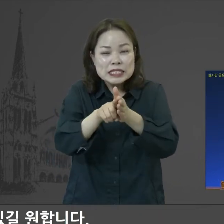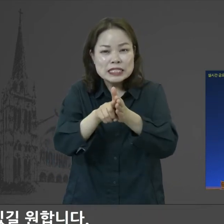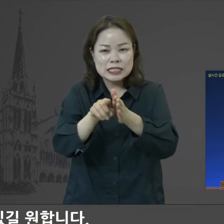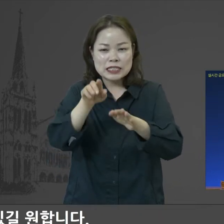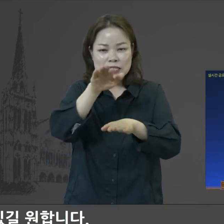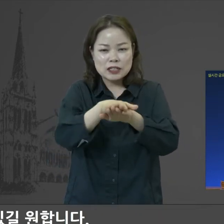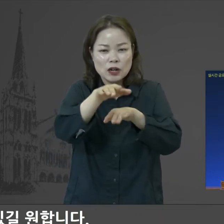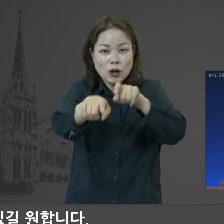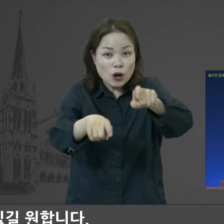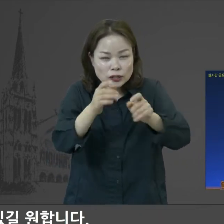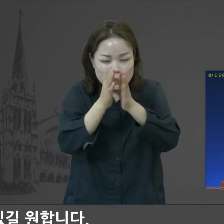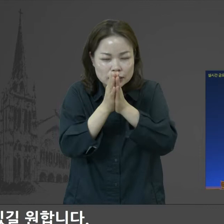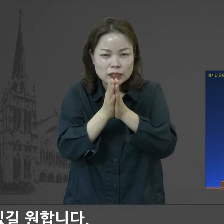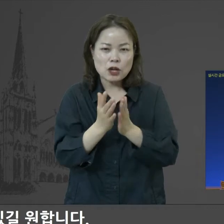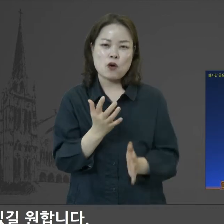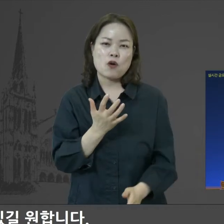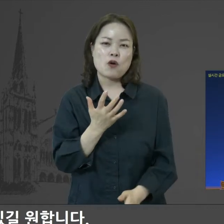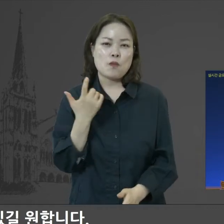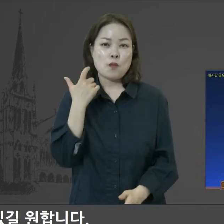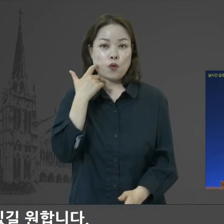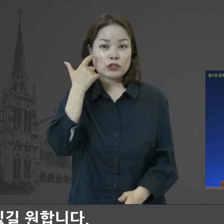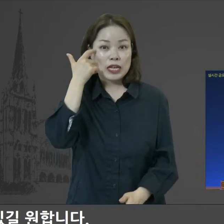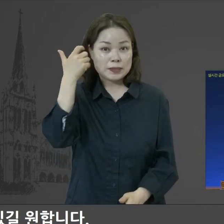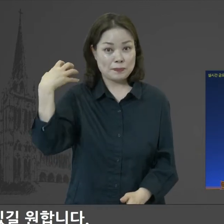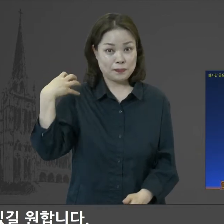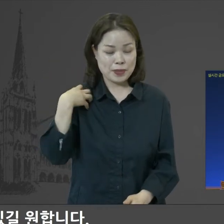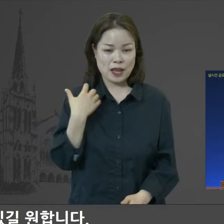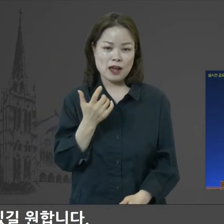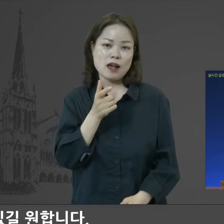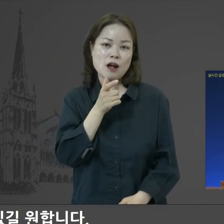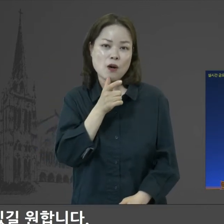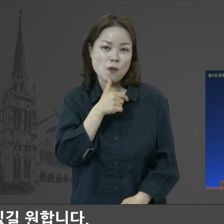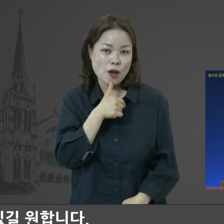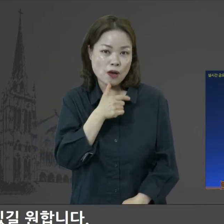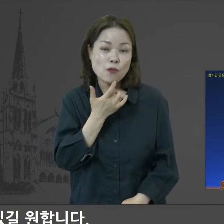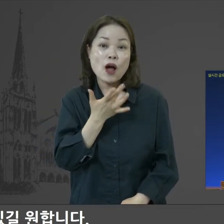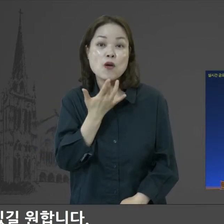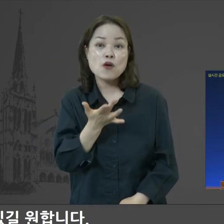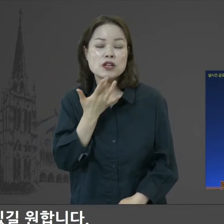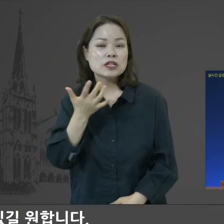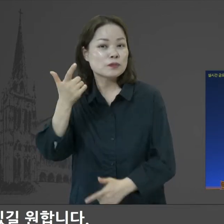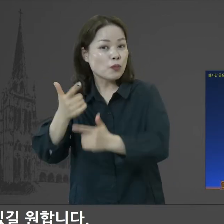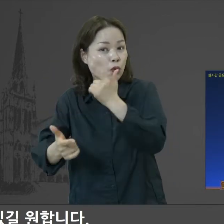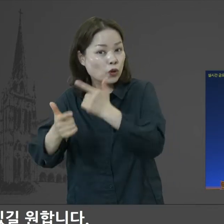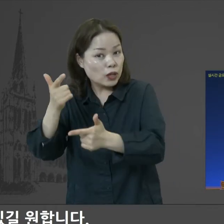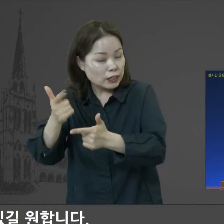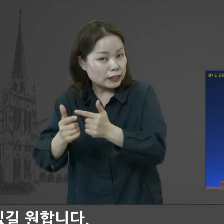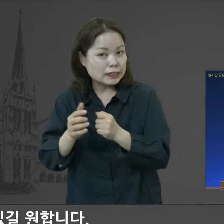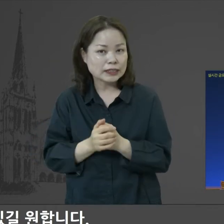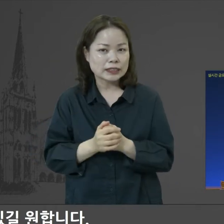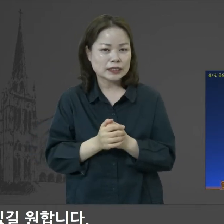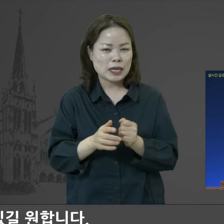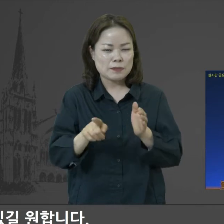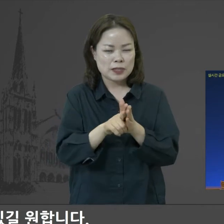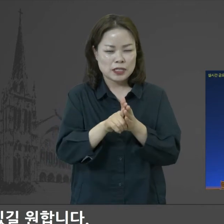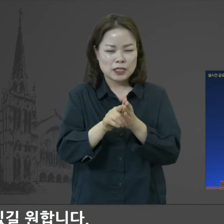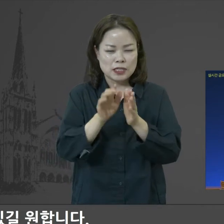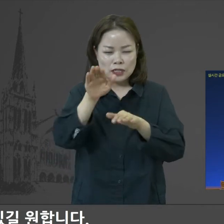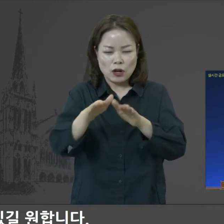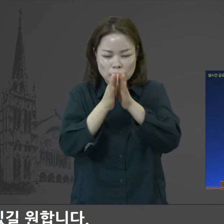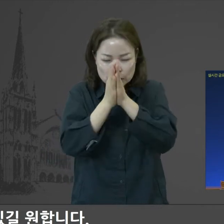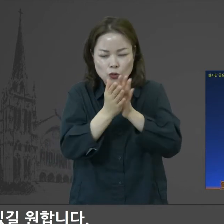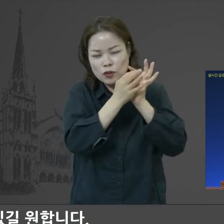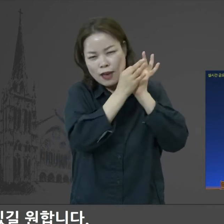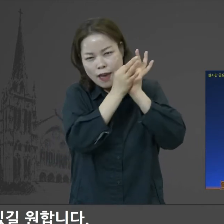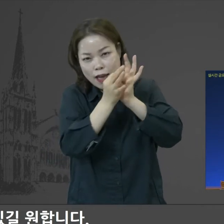시간, 화요일, 목요일, 금요일 통해서 우리 이 밑거름 기도의 기간은 금요 집회도 길어진